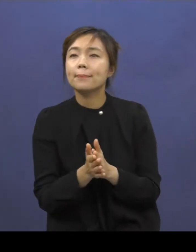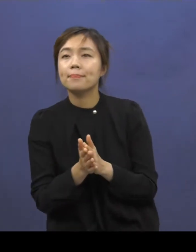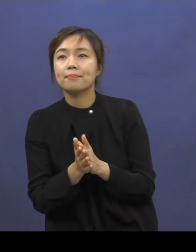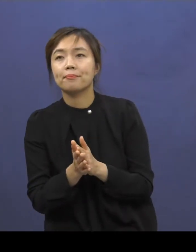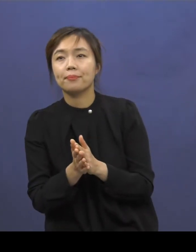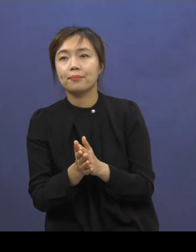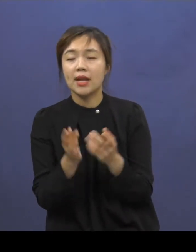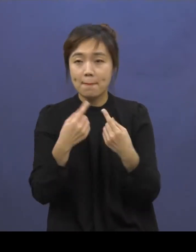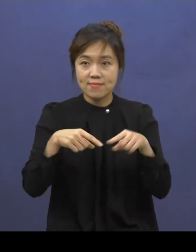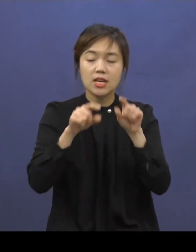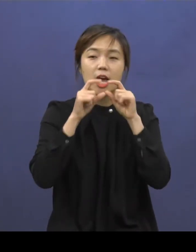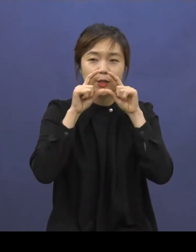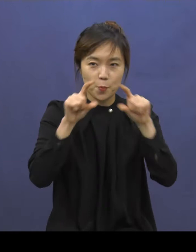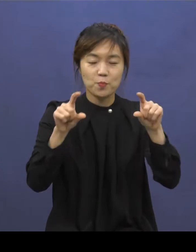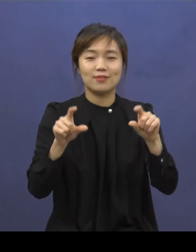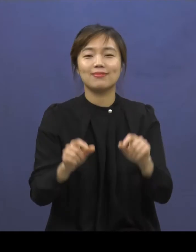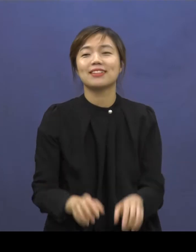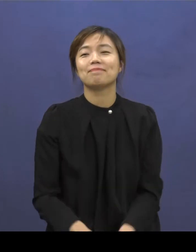계속해서 자비와